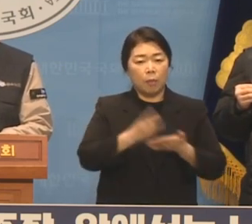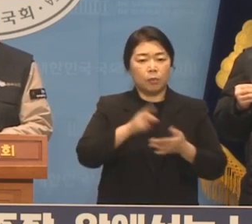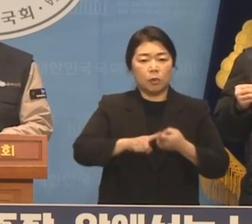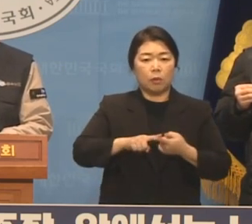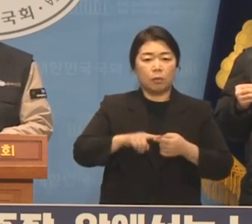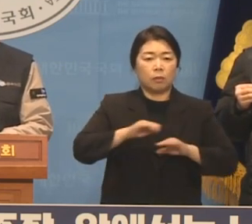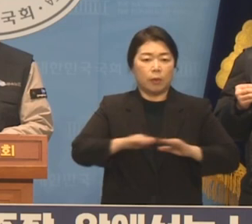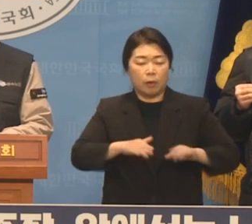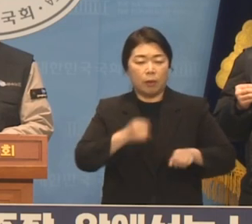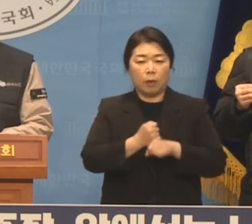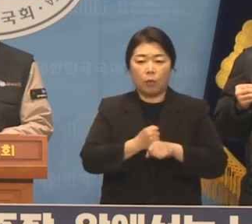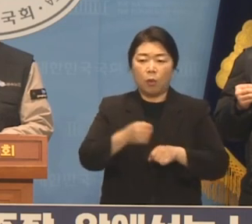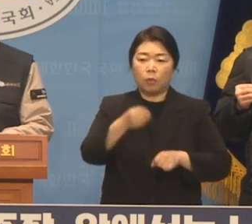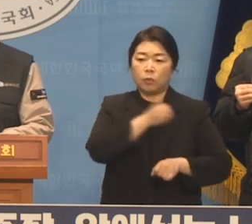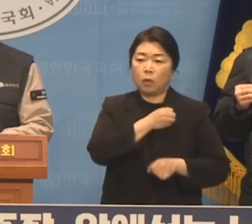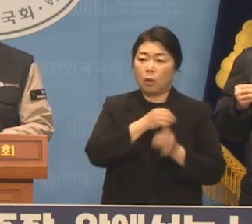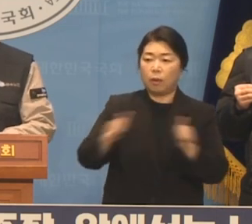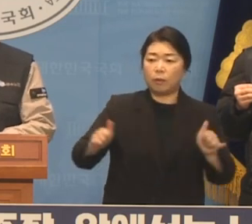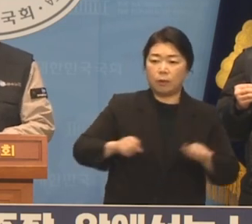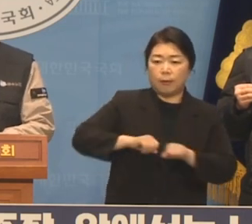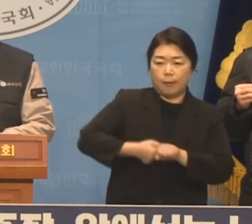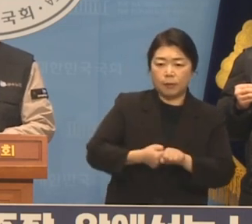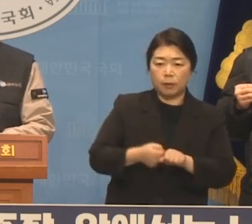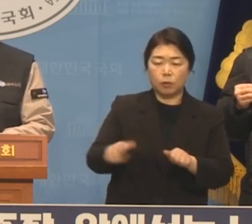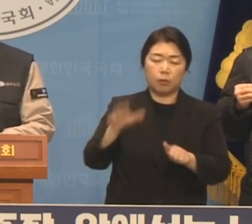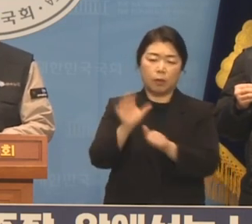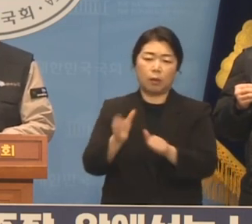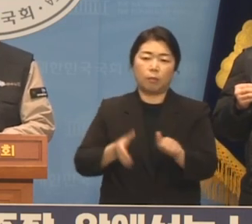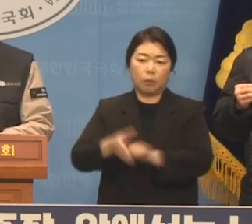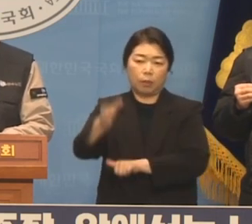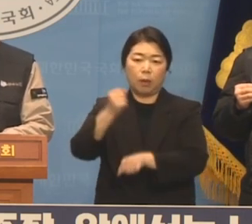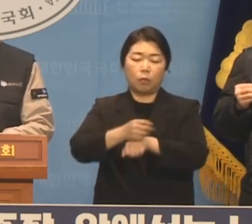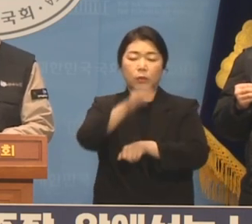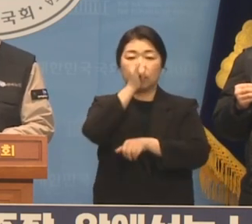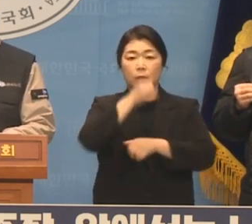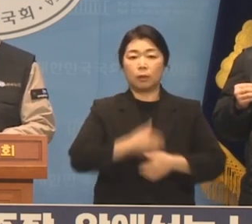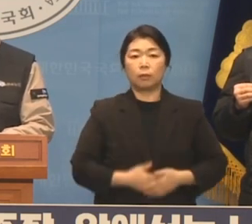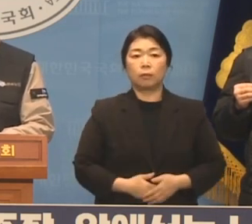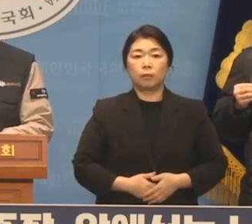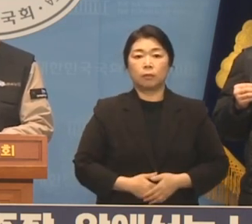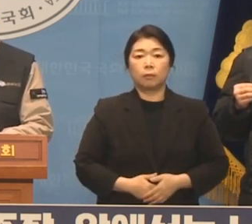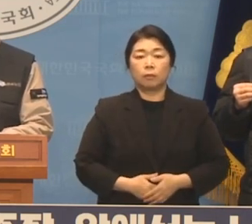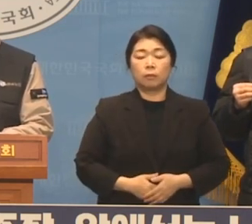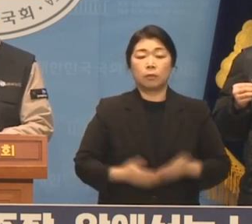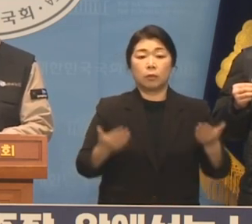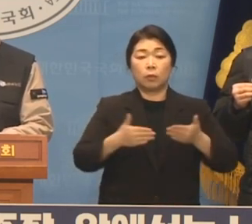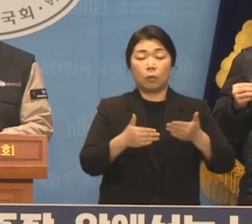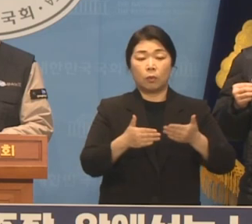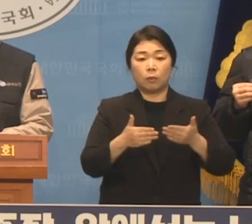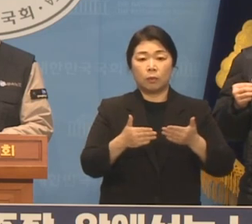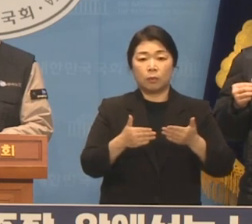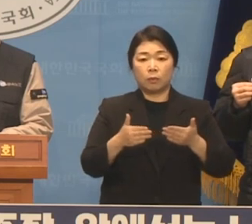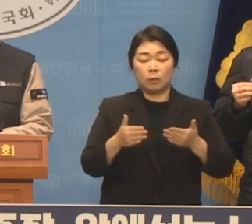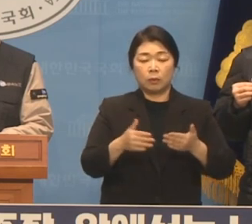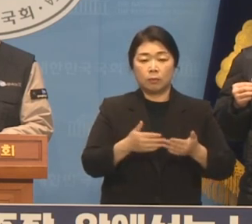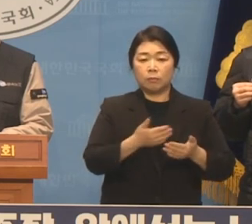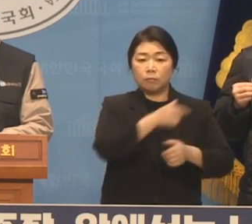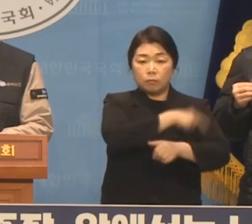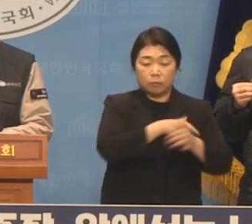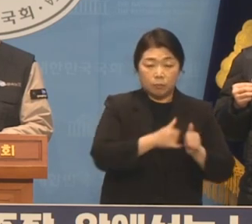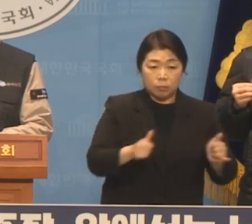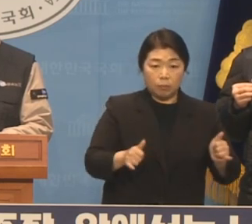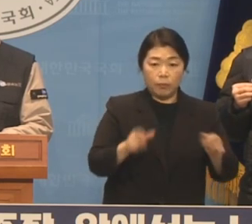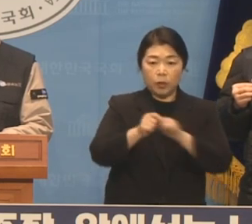대응으로 조합원들을 강제적으로 탄압하고 있습니다. 노동계 핵심 간부에 대해 지점장